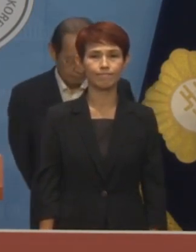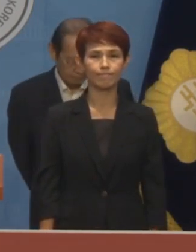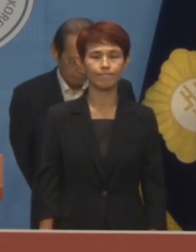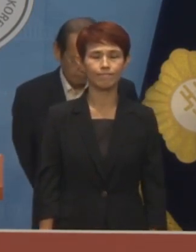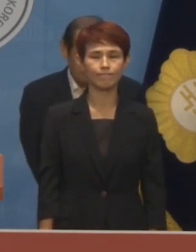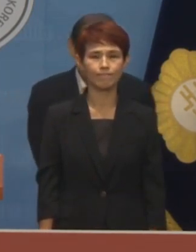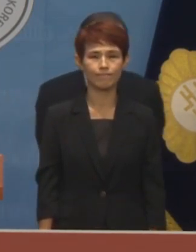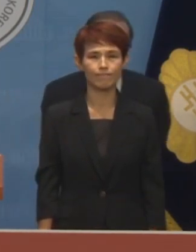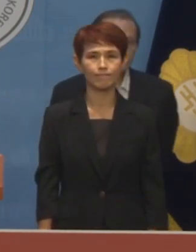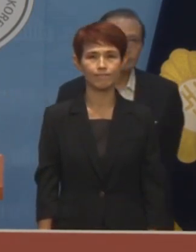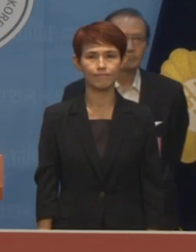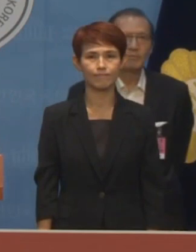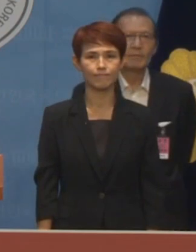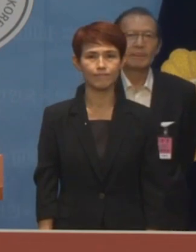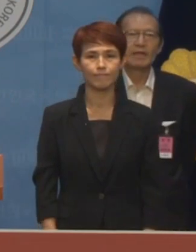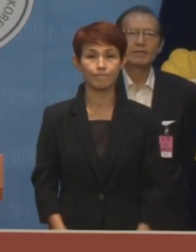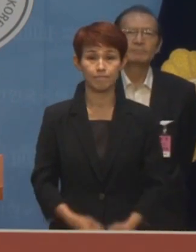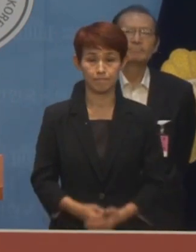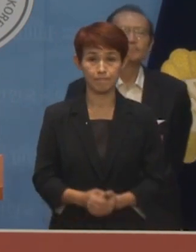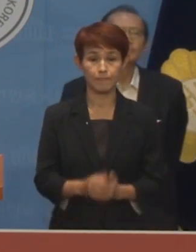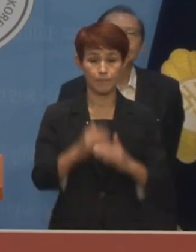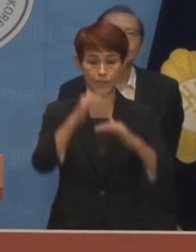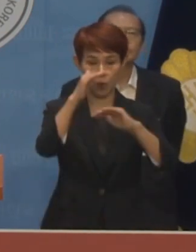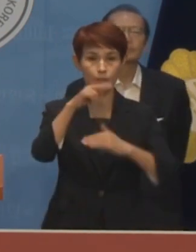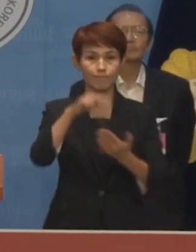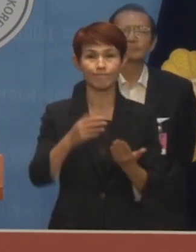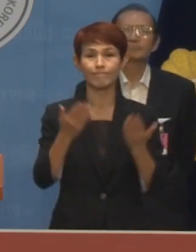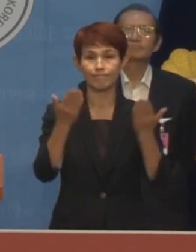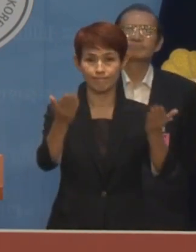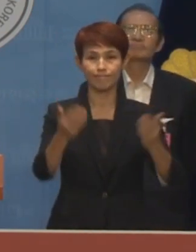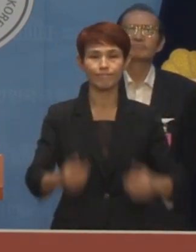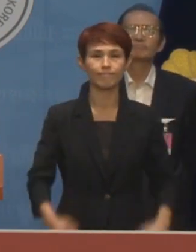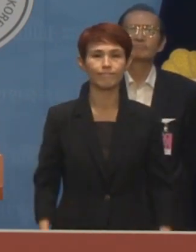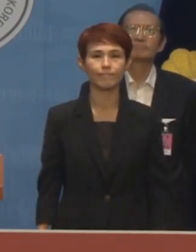준비한 성명서를 낭독하겠습니다.